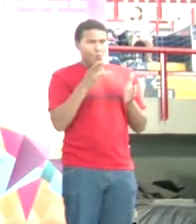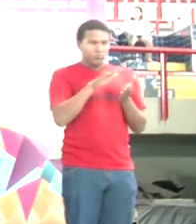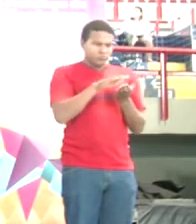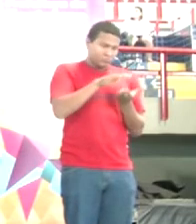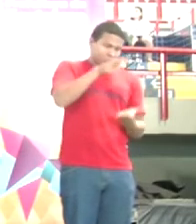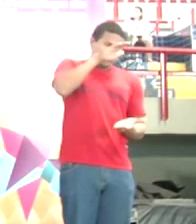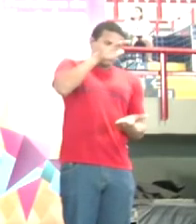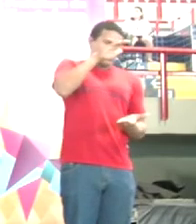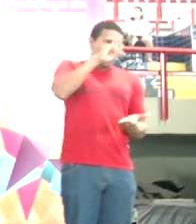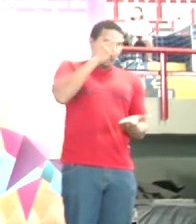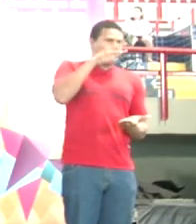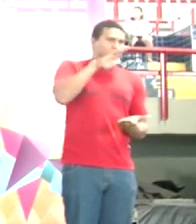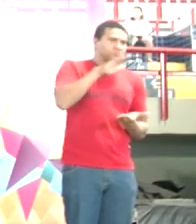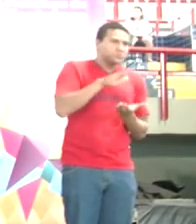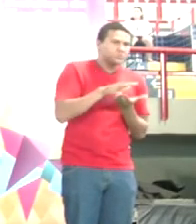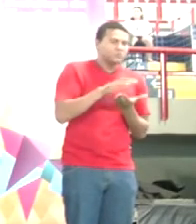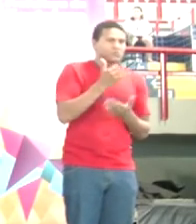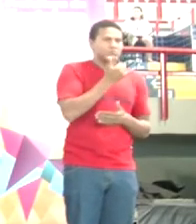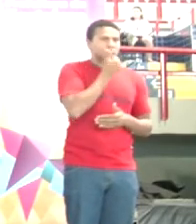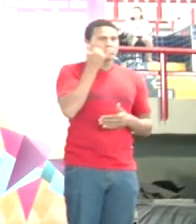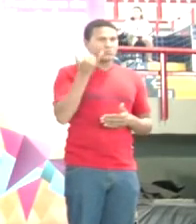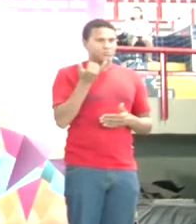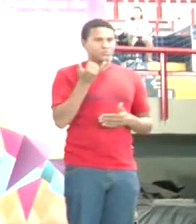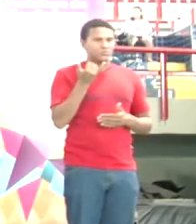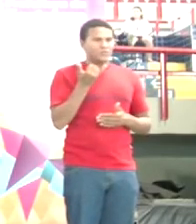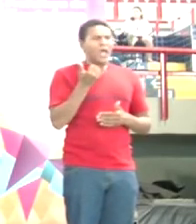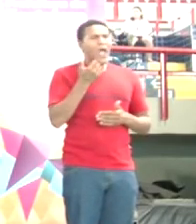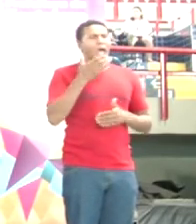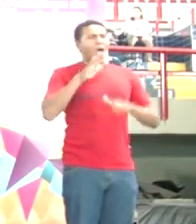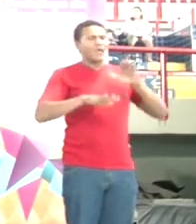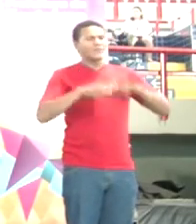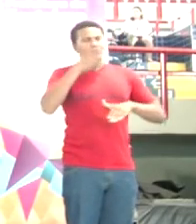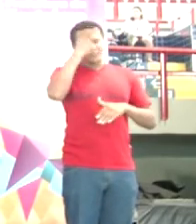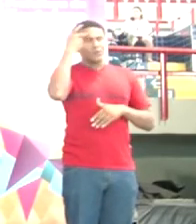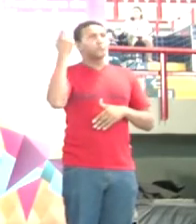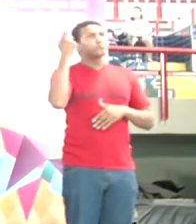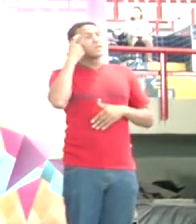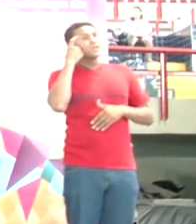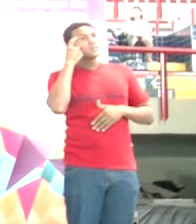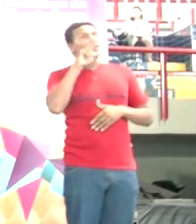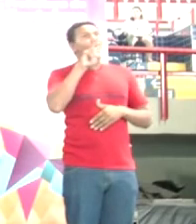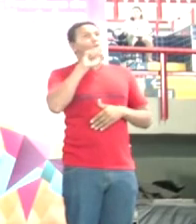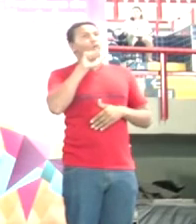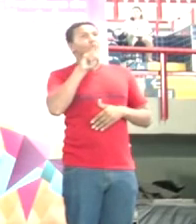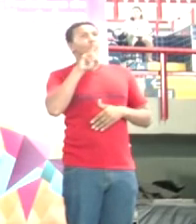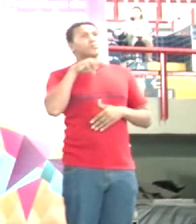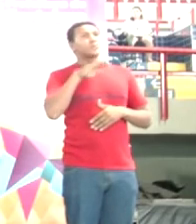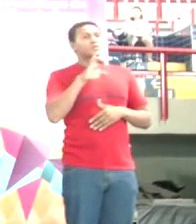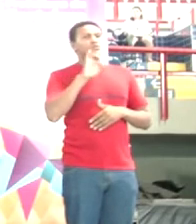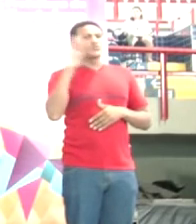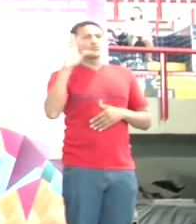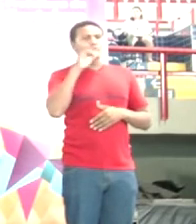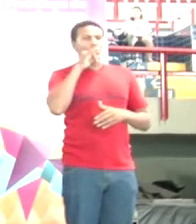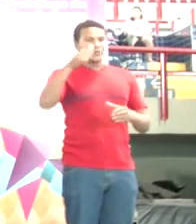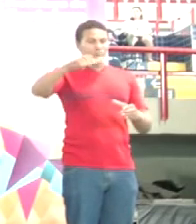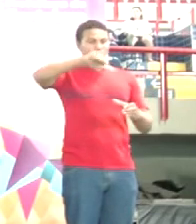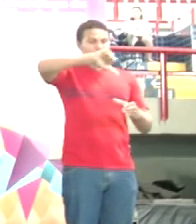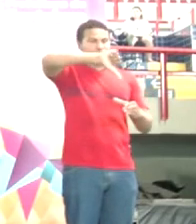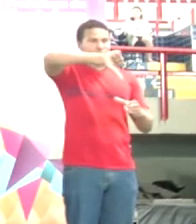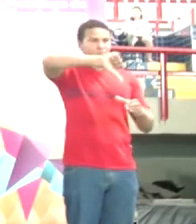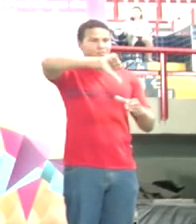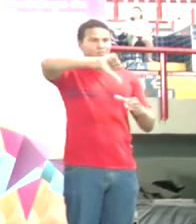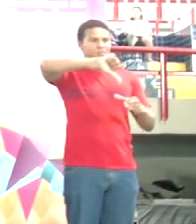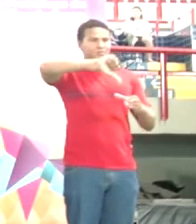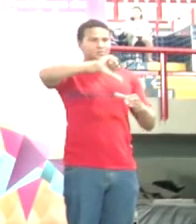beleza? Geralmente você liga o volume a líquido, mas cuidado, a gente já teve uma aula aqui que o professor